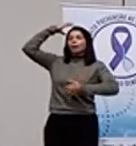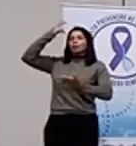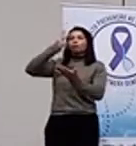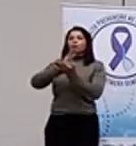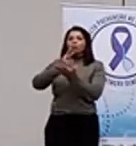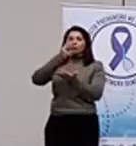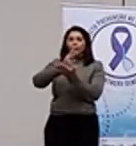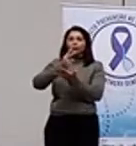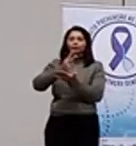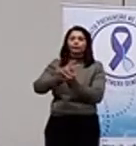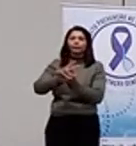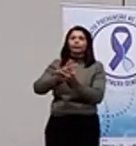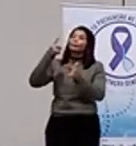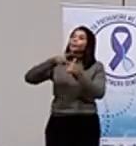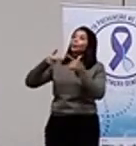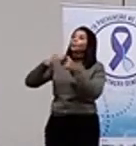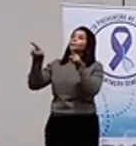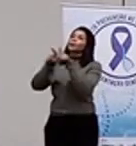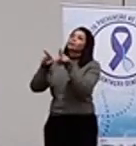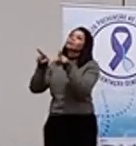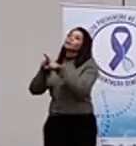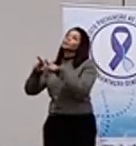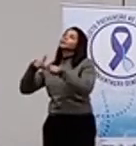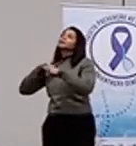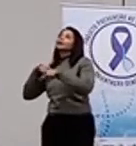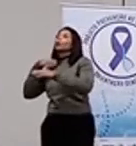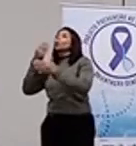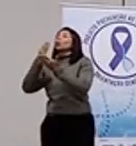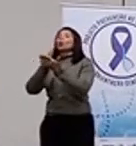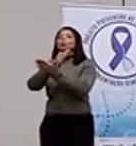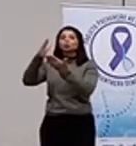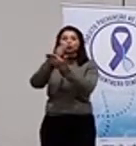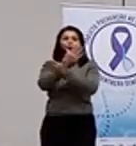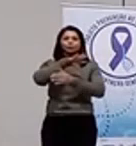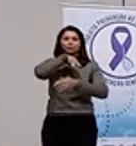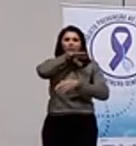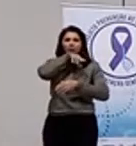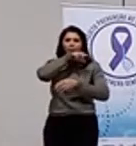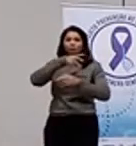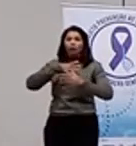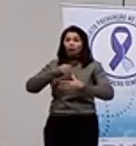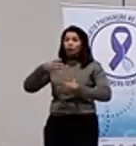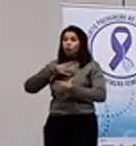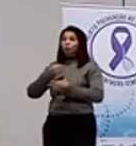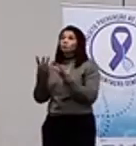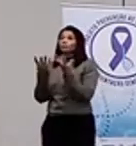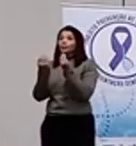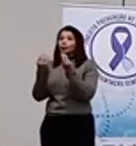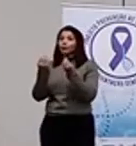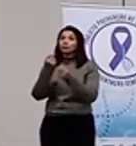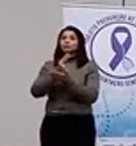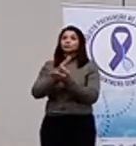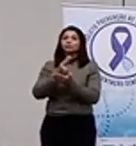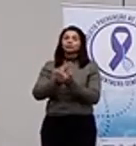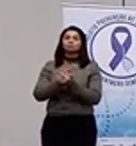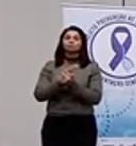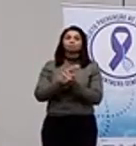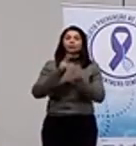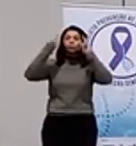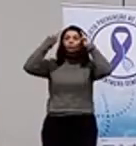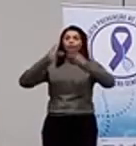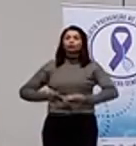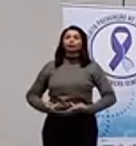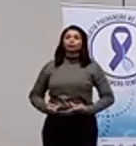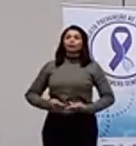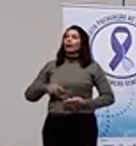também, enquanto que você tem outros animais que eles podem ter vários filhotes ao mesmo tempo, o chimpanzé, nesse ponto, é parecido com o ser humano. Ele já não